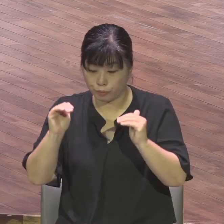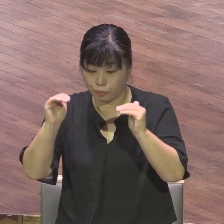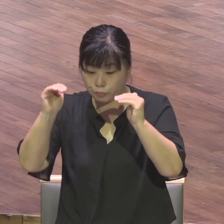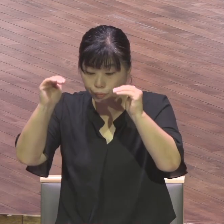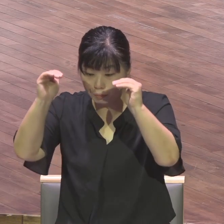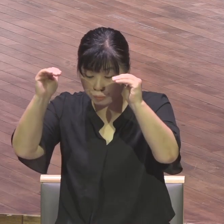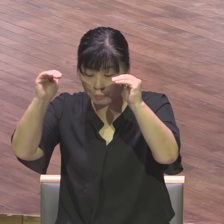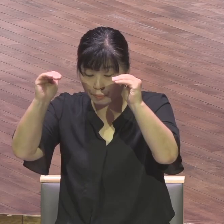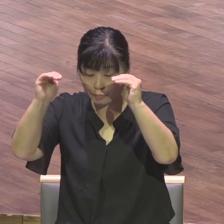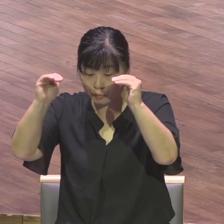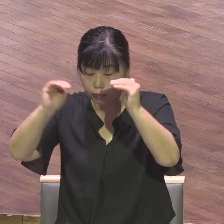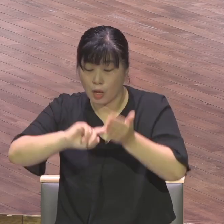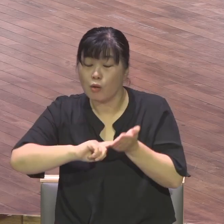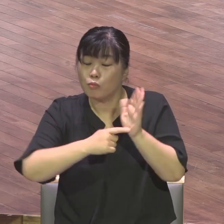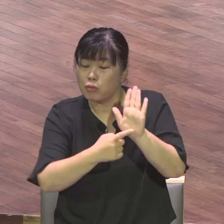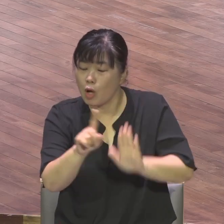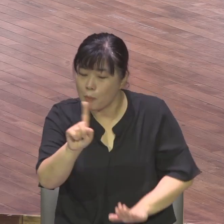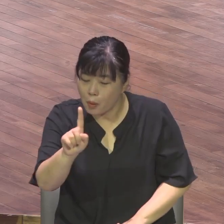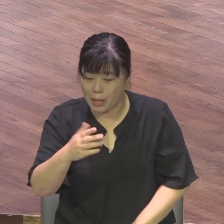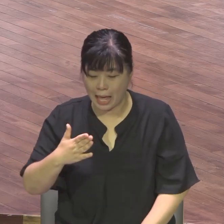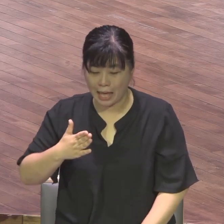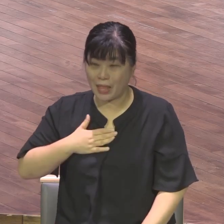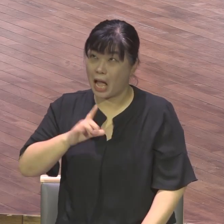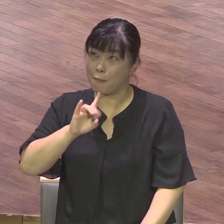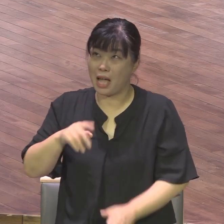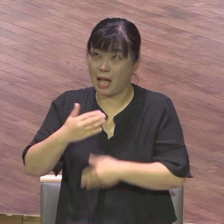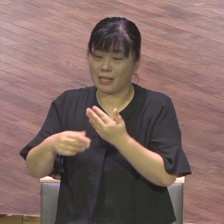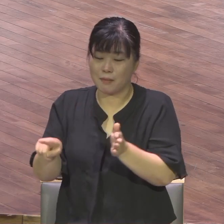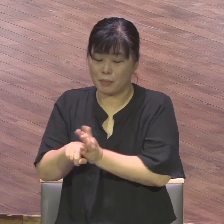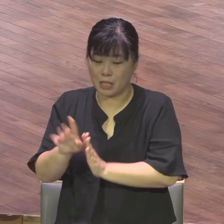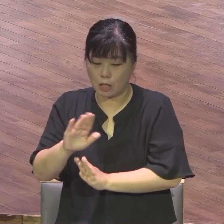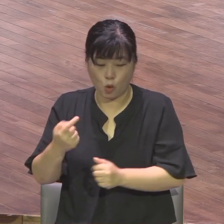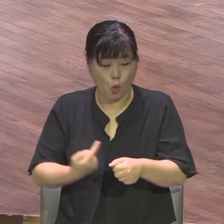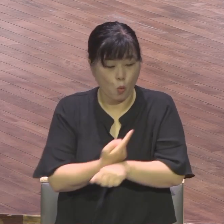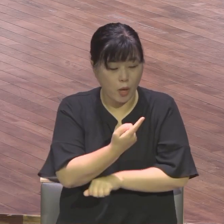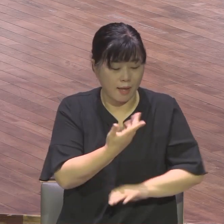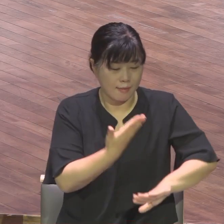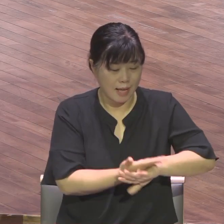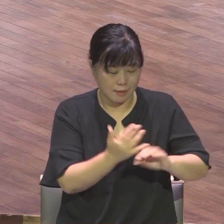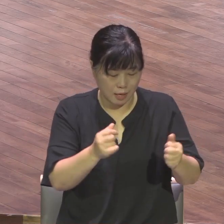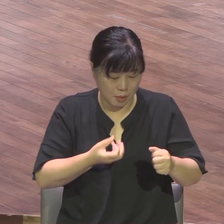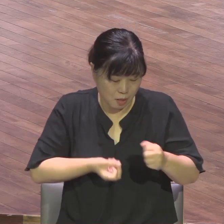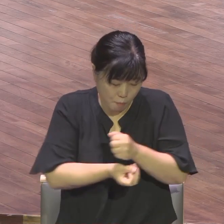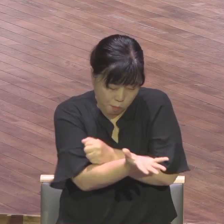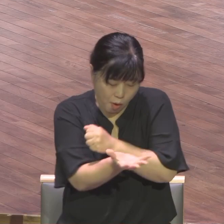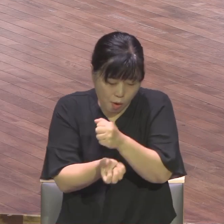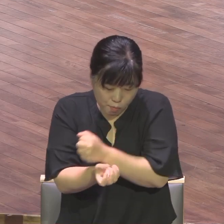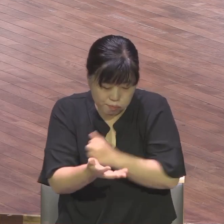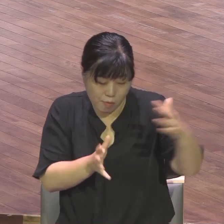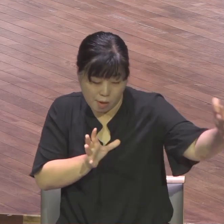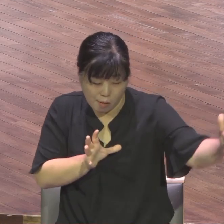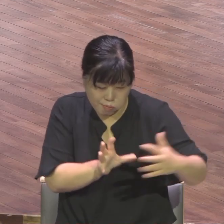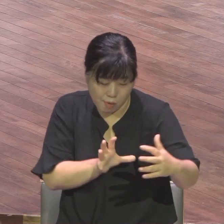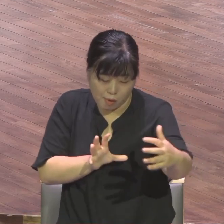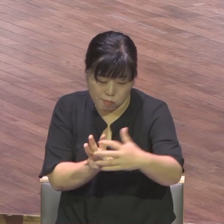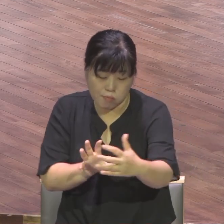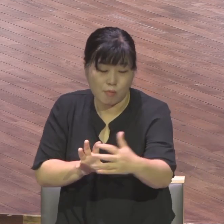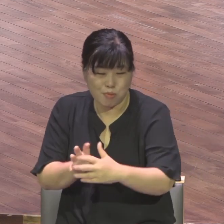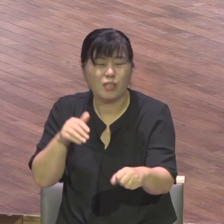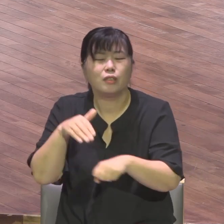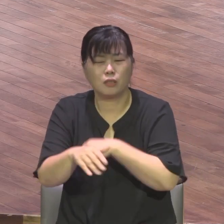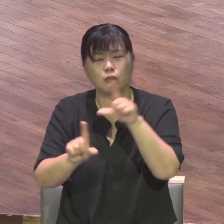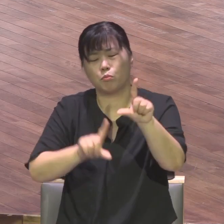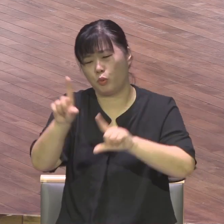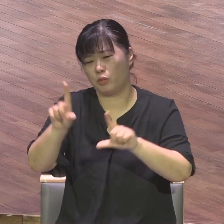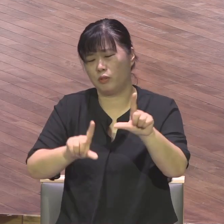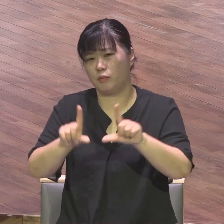함께 시작을 가지고 모든 사람을 살려내라. 3.1조 3운동, 모든 사람 살려내자.